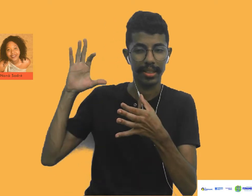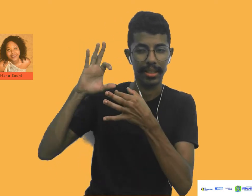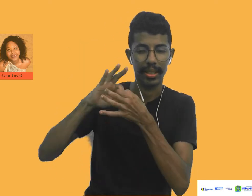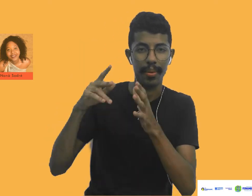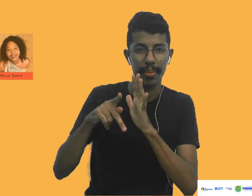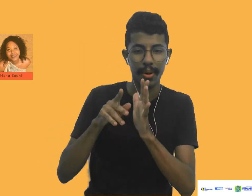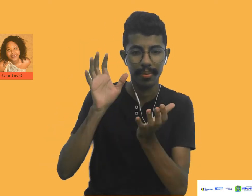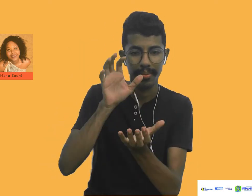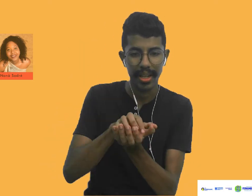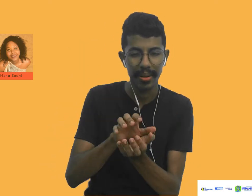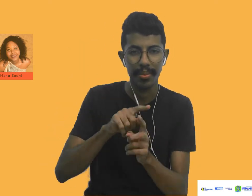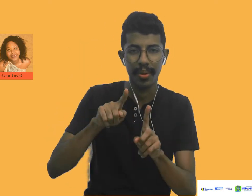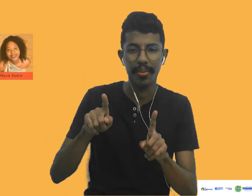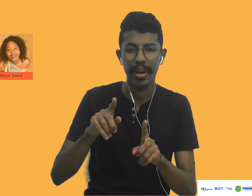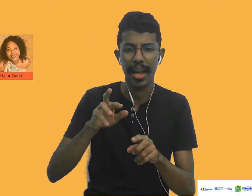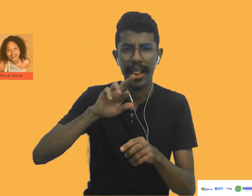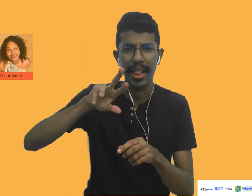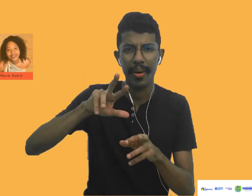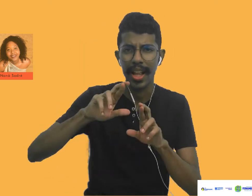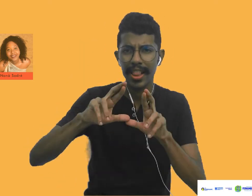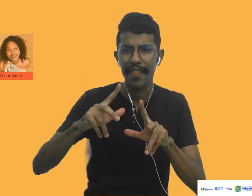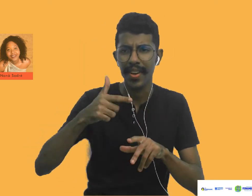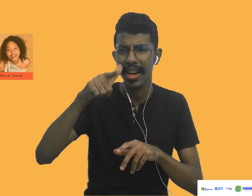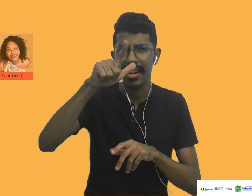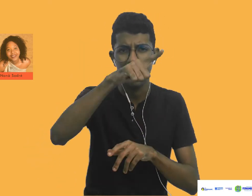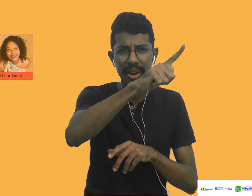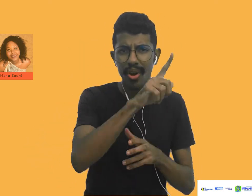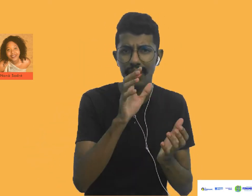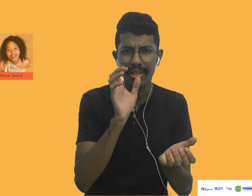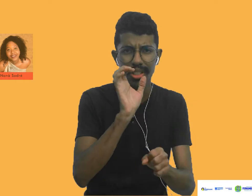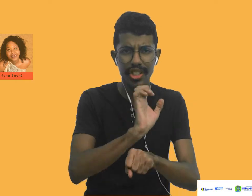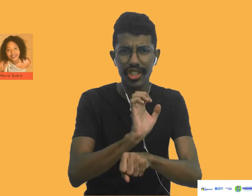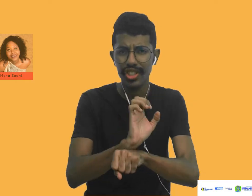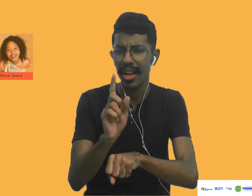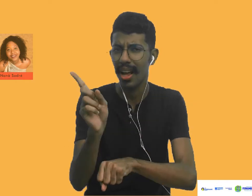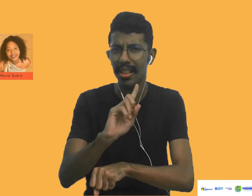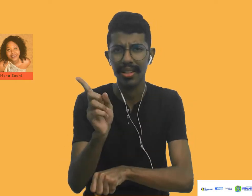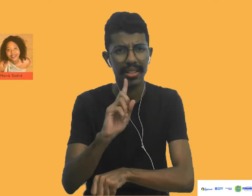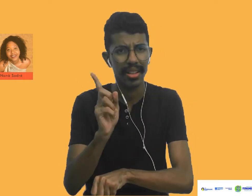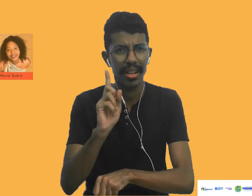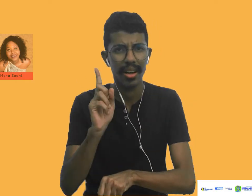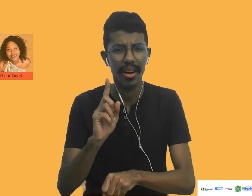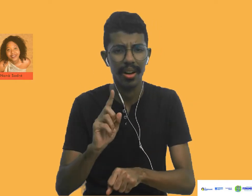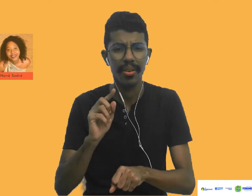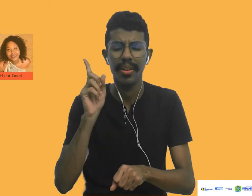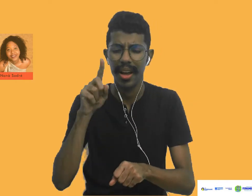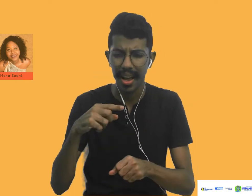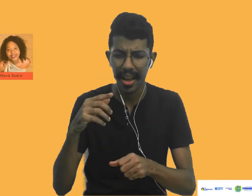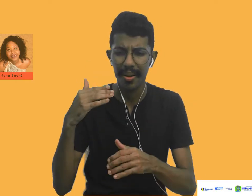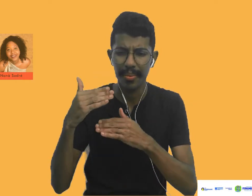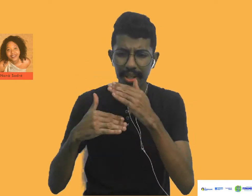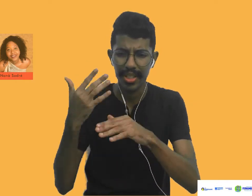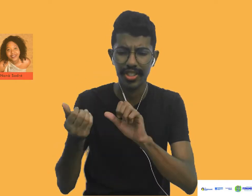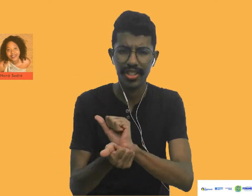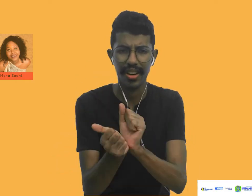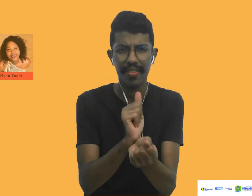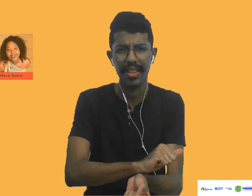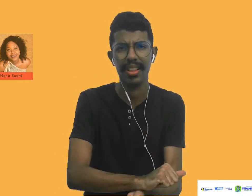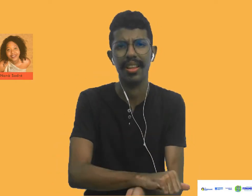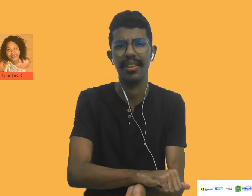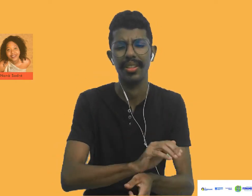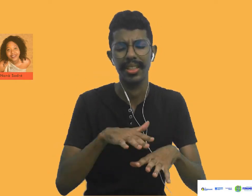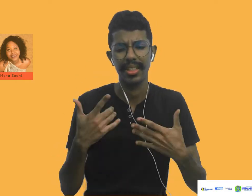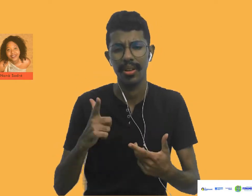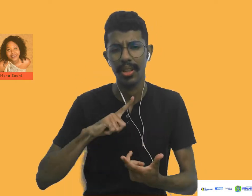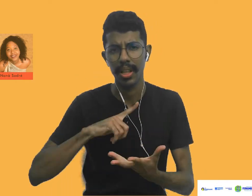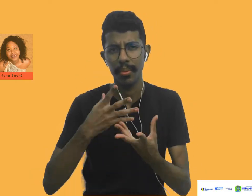para Pernambuco, mas não é diferente em outros estados quando você vai verificar a história, né? A história desse processo da escravidão. Então